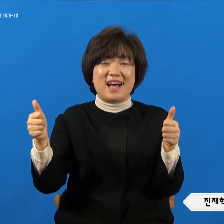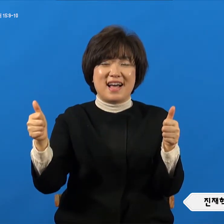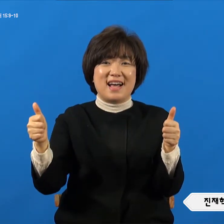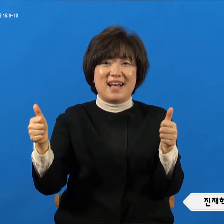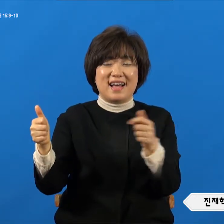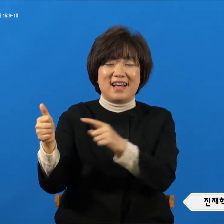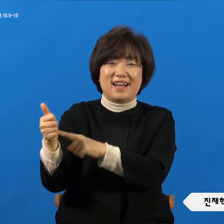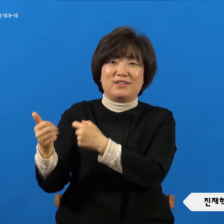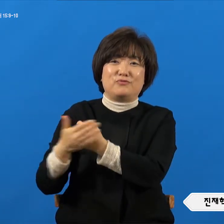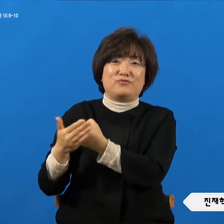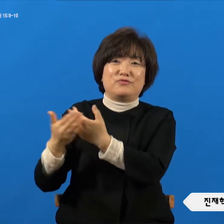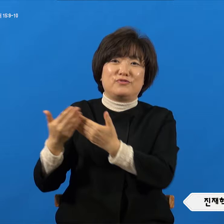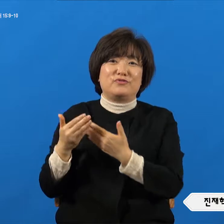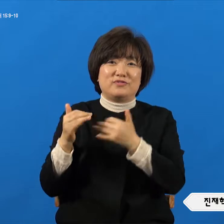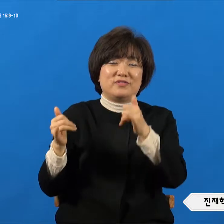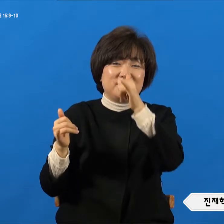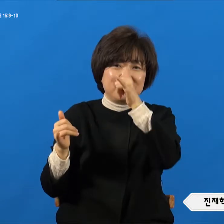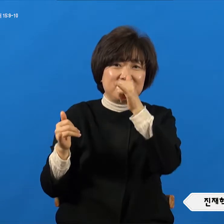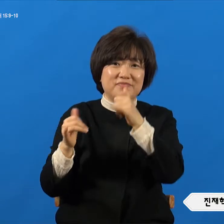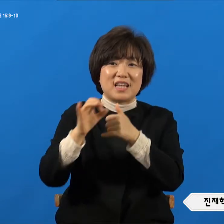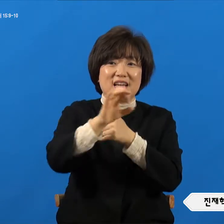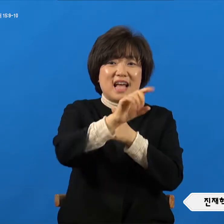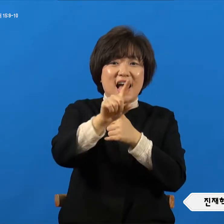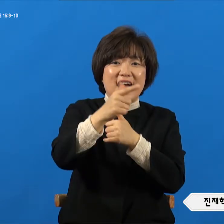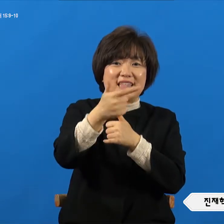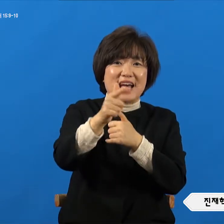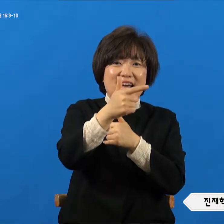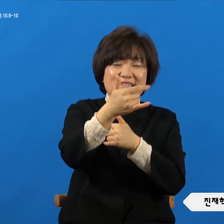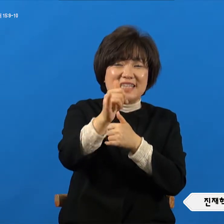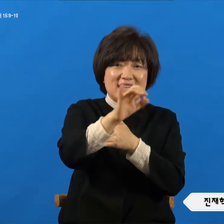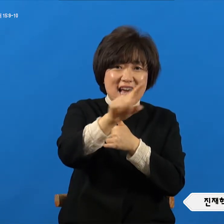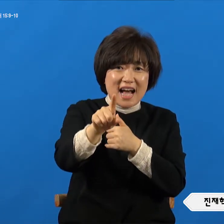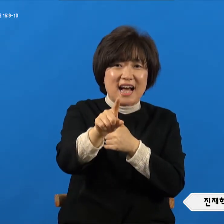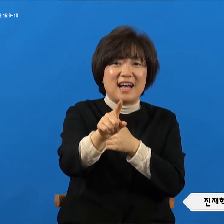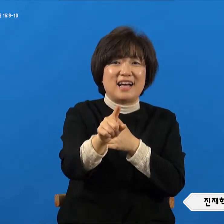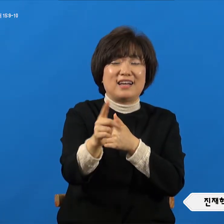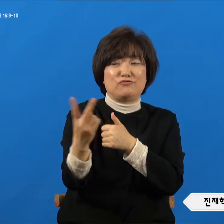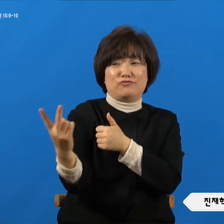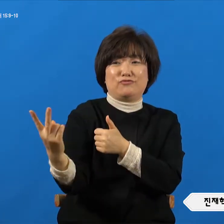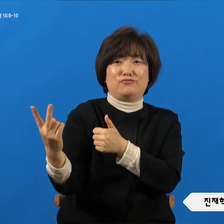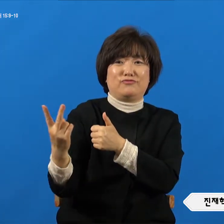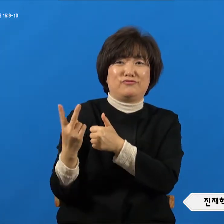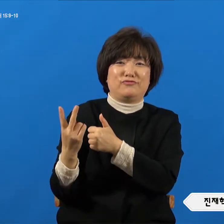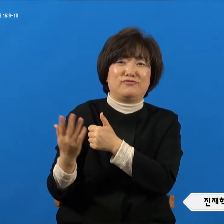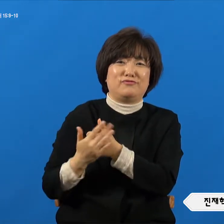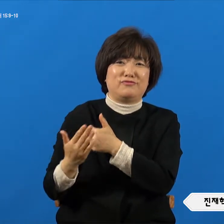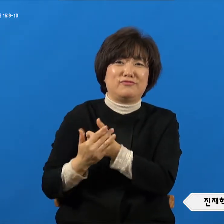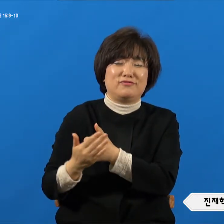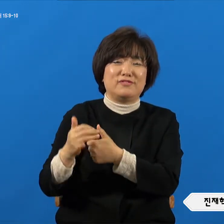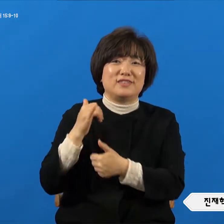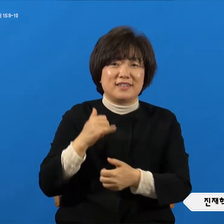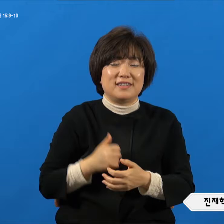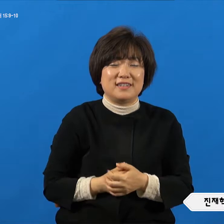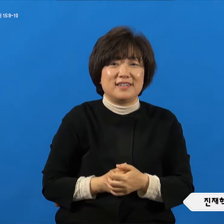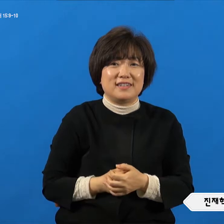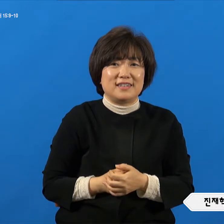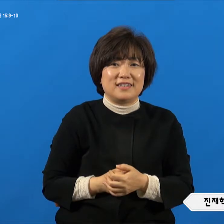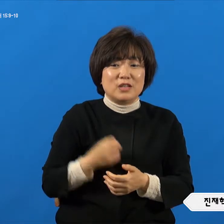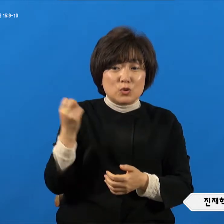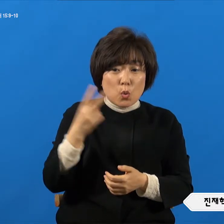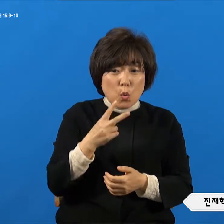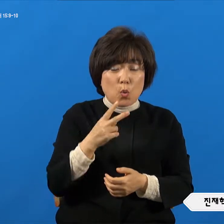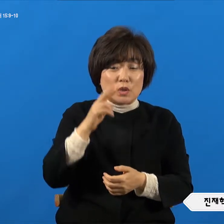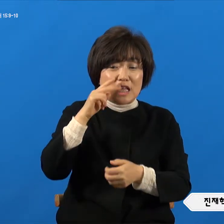있었습니다. 아나니아와 같은 사람이 있었습니다. 바나바 같은 사람이 있었습니다. 그리고